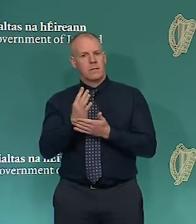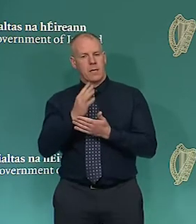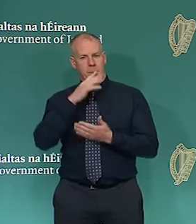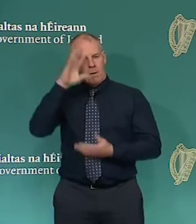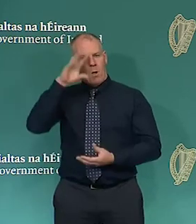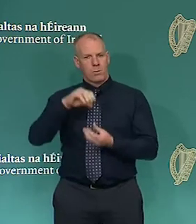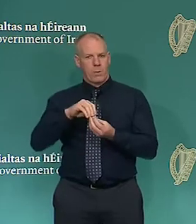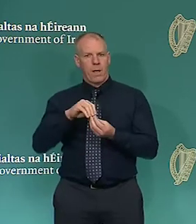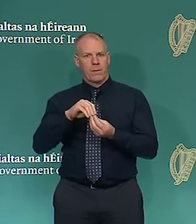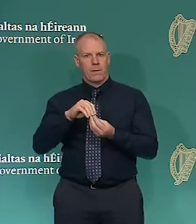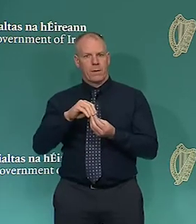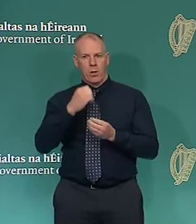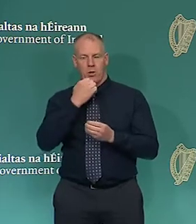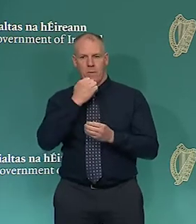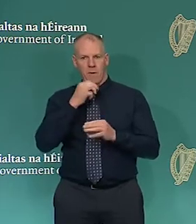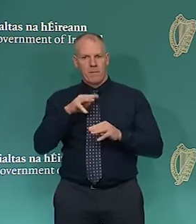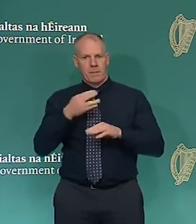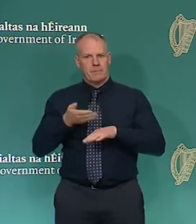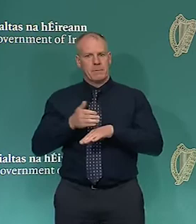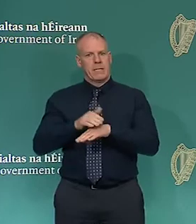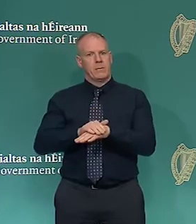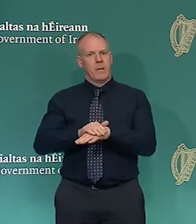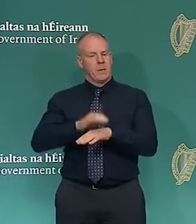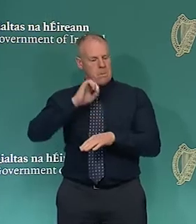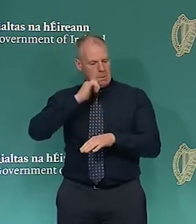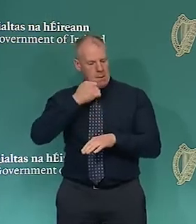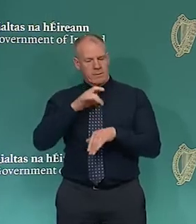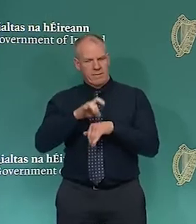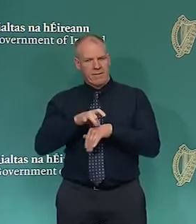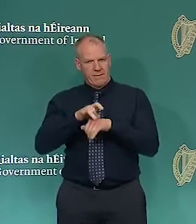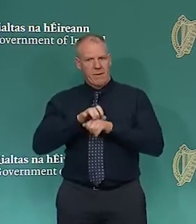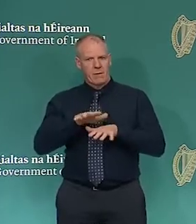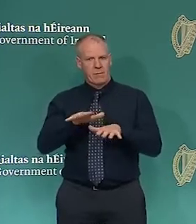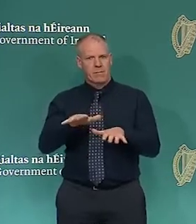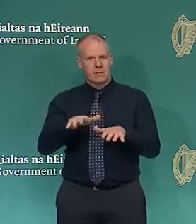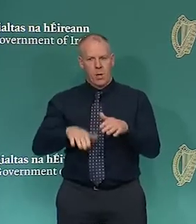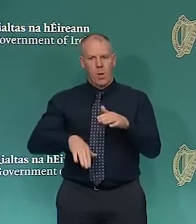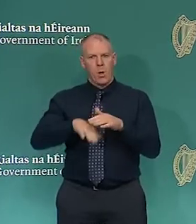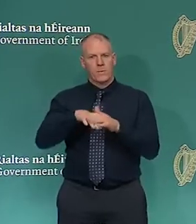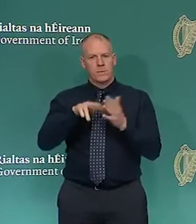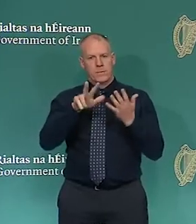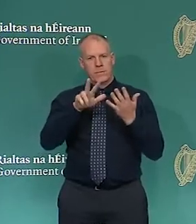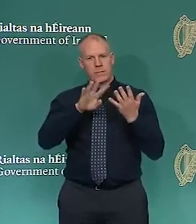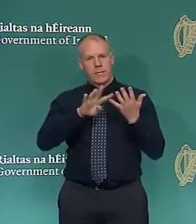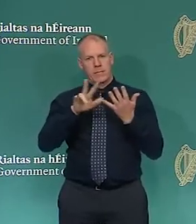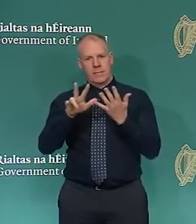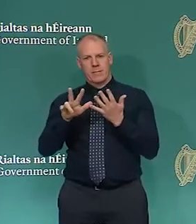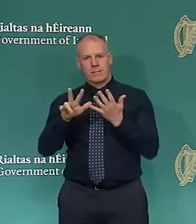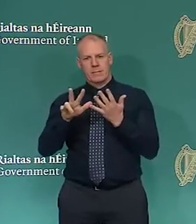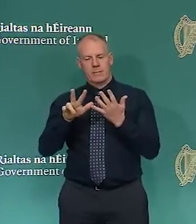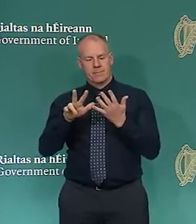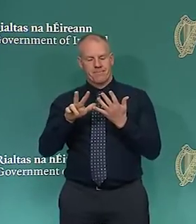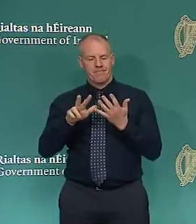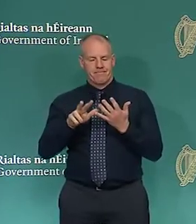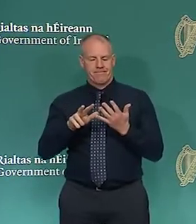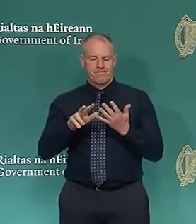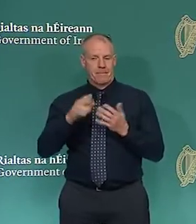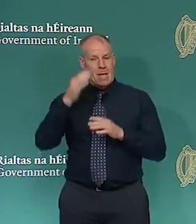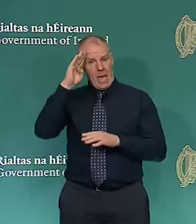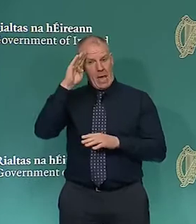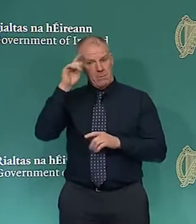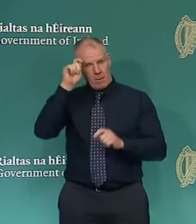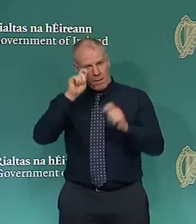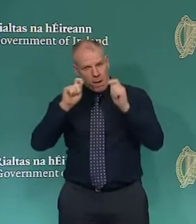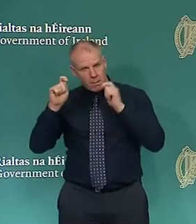Premierul Irlandei, Leo Varadkar, s-a înregistrat din nou ca practician medical și va lucra o tură pe săptămână pentru a da o mână